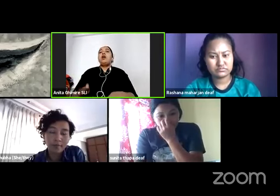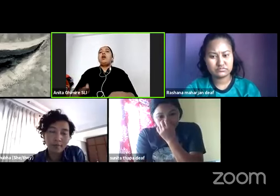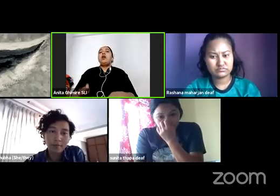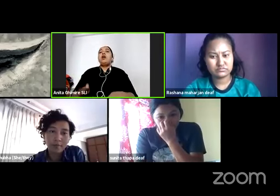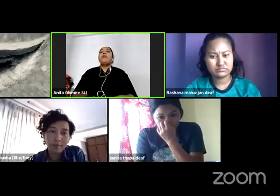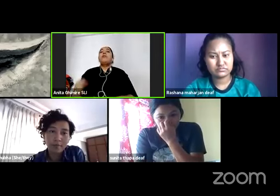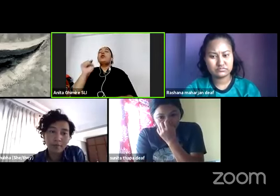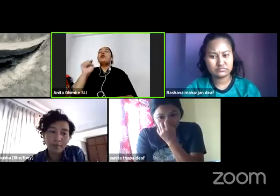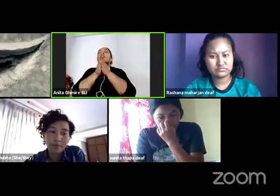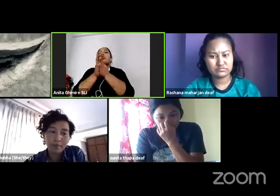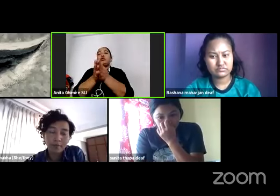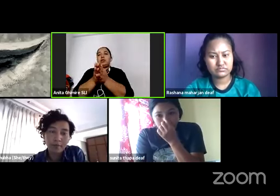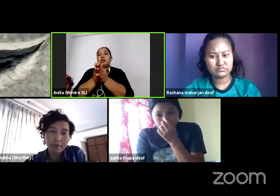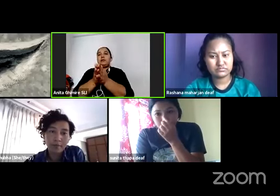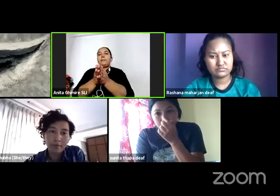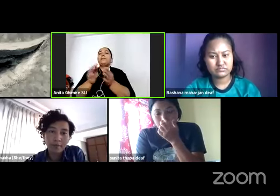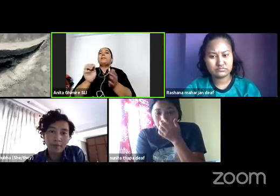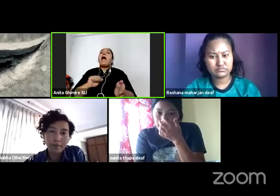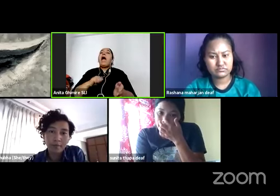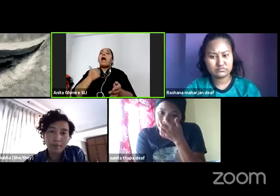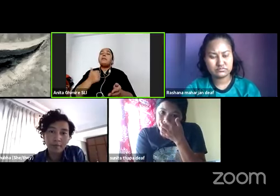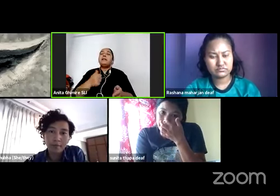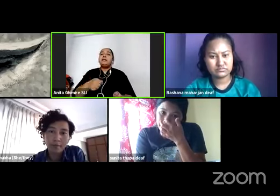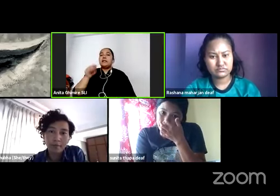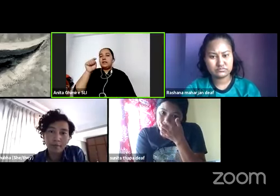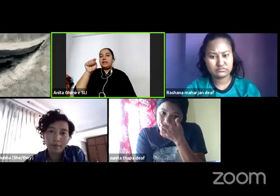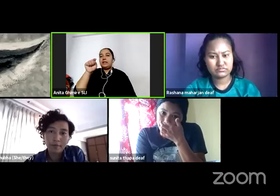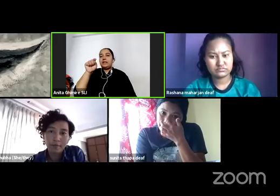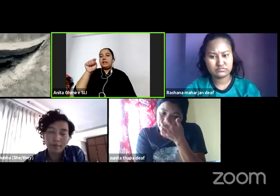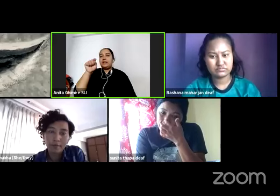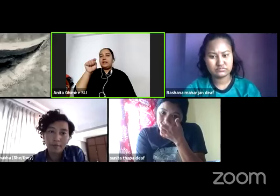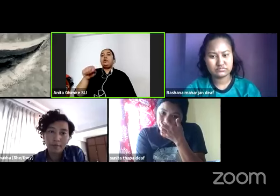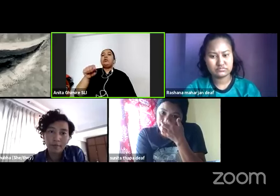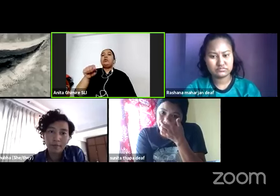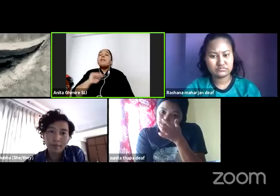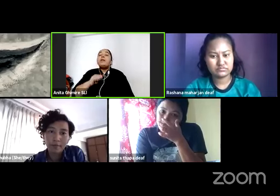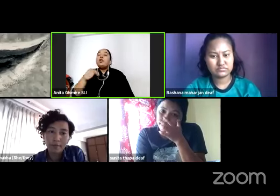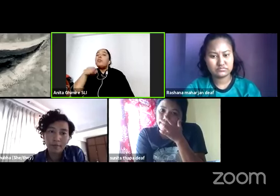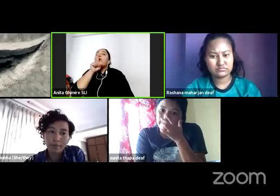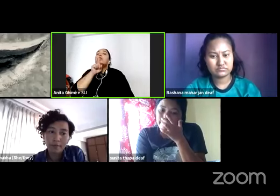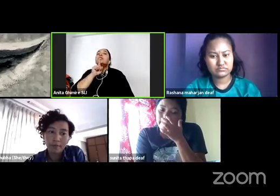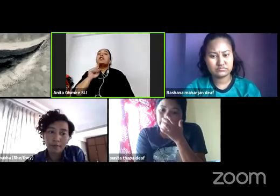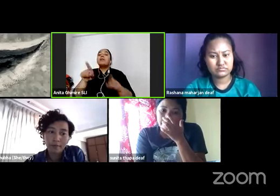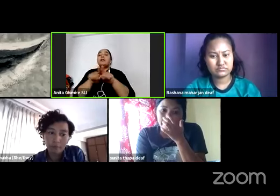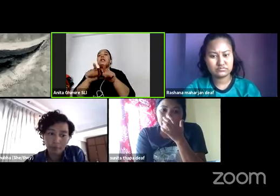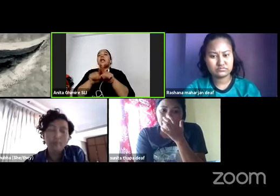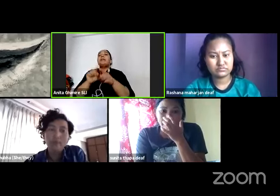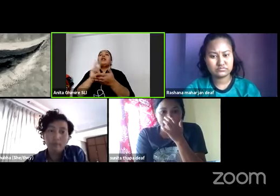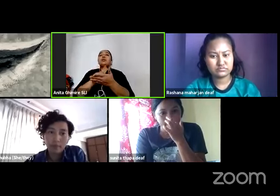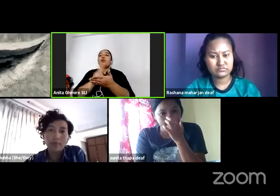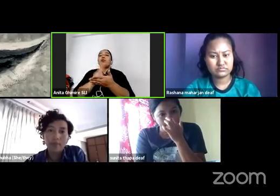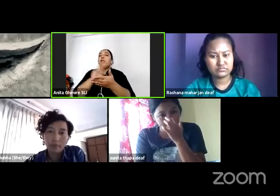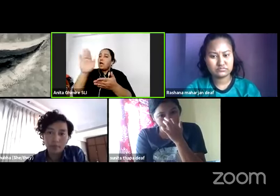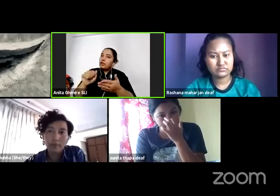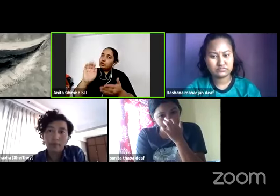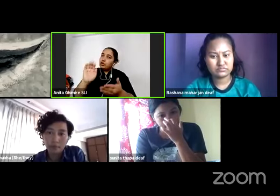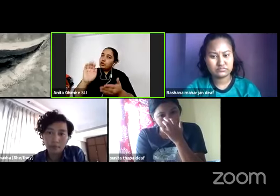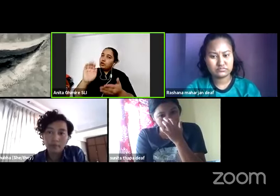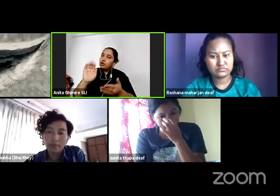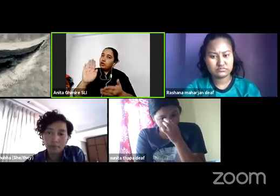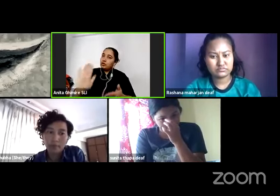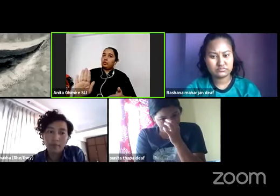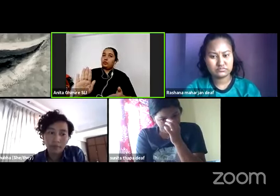लागि इनिसिएटिभ पनि हो र हामीले निडवानले पनि यो वर्ष हामीले निकाल्दैछौँ इन्टरसेक्सनालिटीलाई कसरी बुझ्ने भनेर एउटा सानो बुकलेट